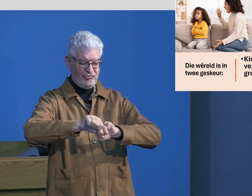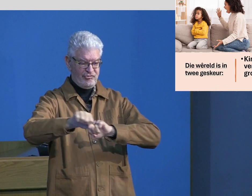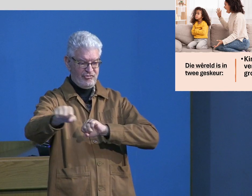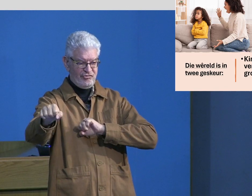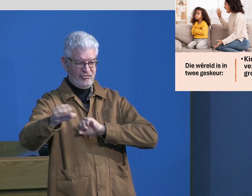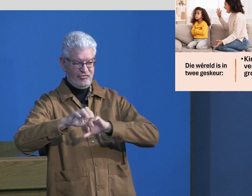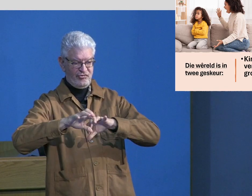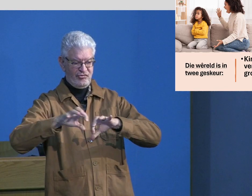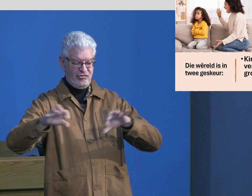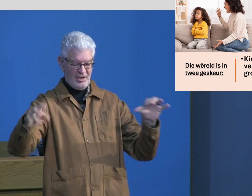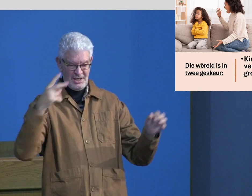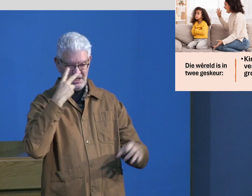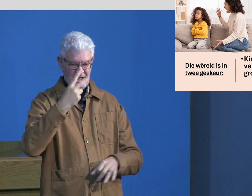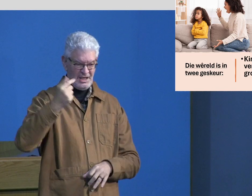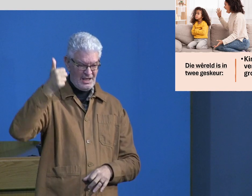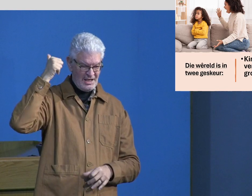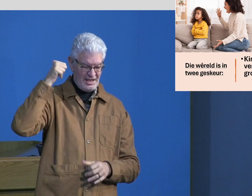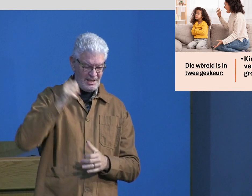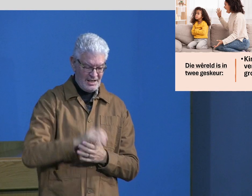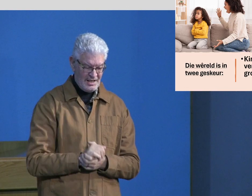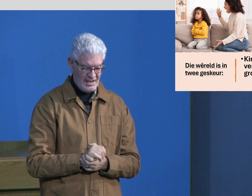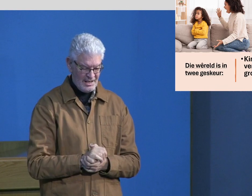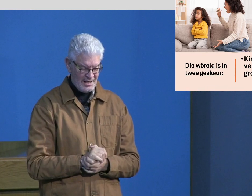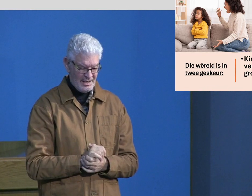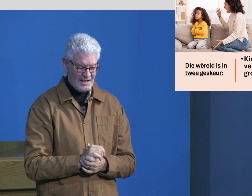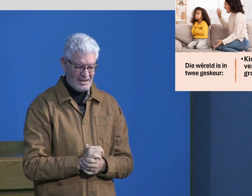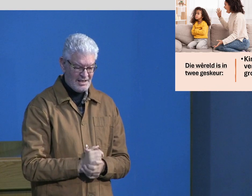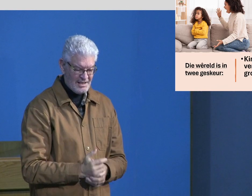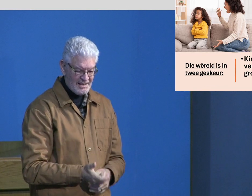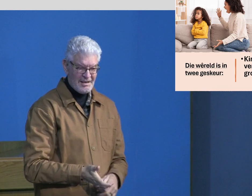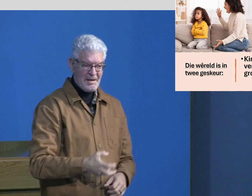So die wêrelde word in twee geskeur, soos julle op die prent kan sien.